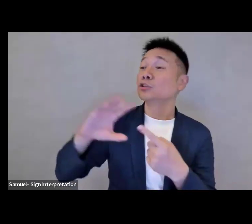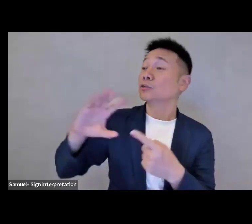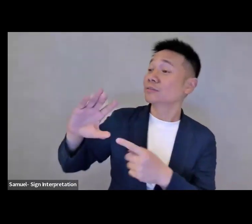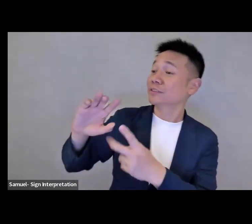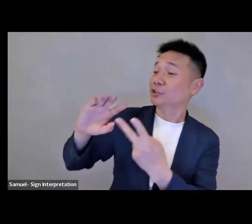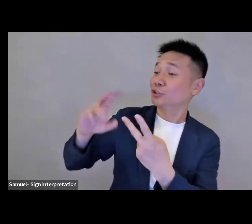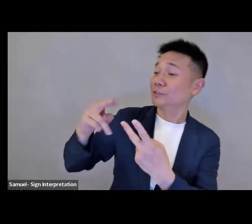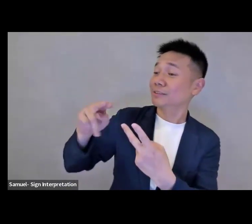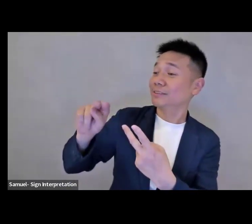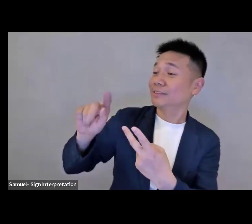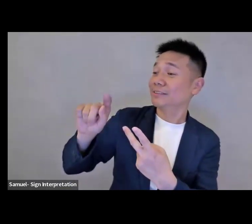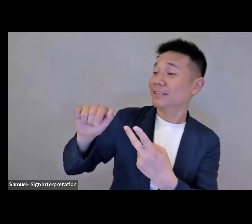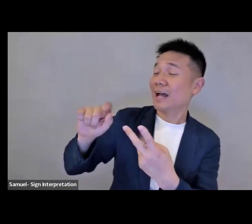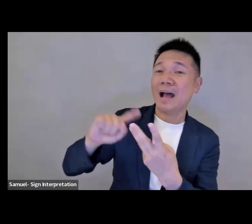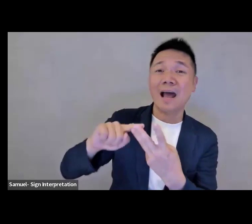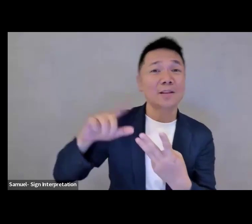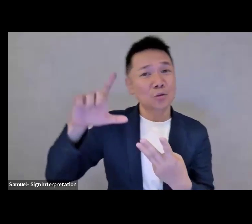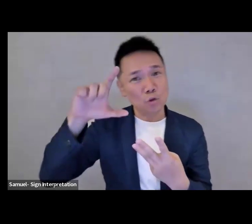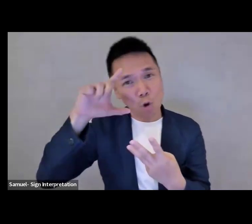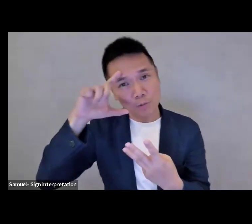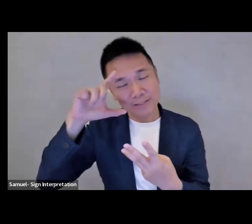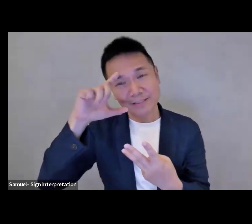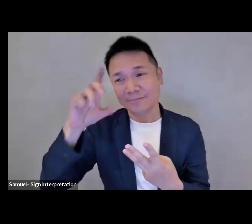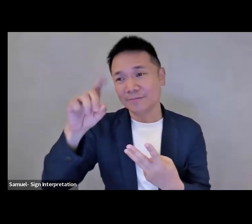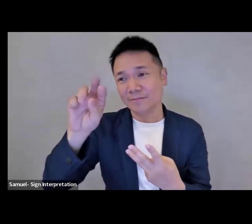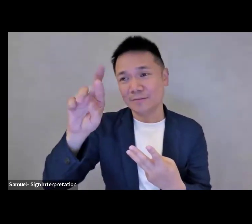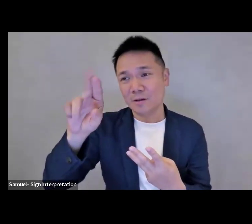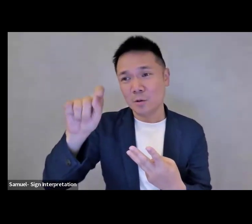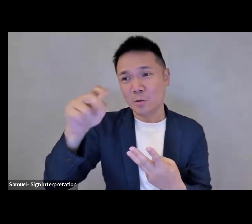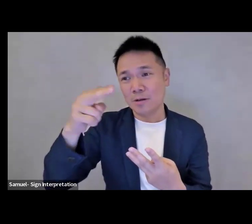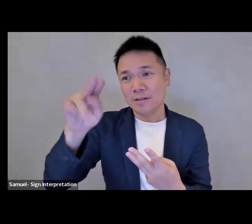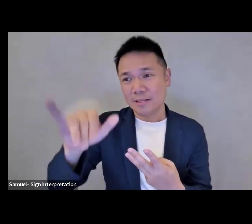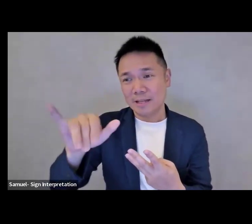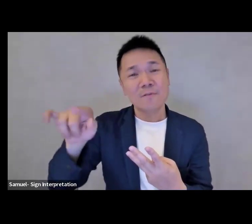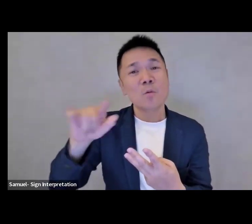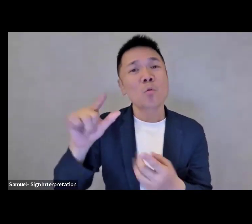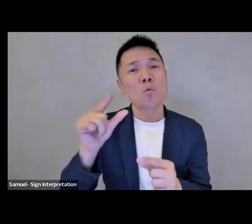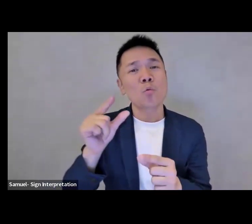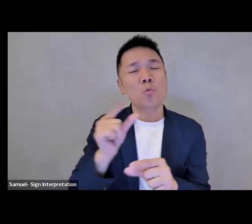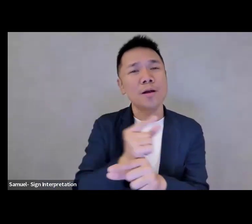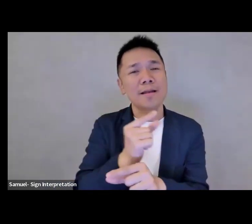在被我们这些 TCI 的团队们选择，